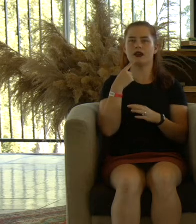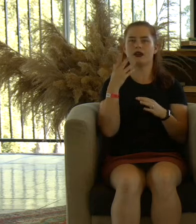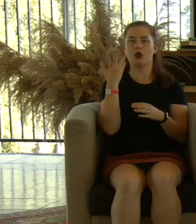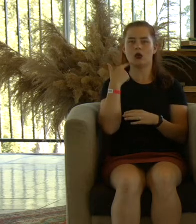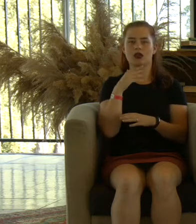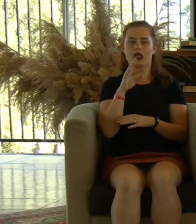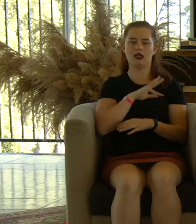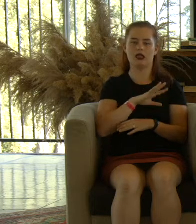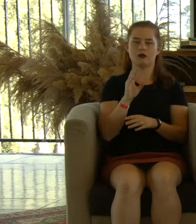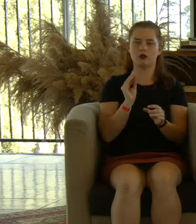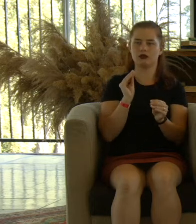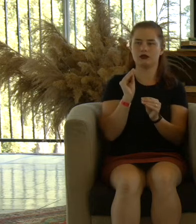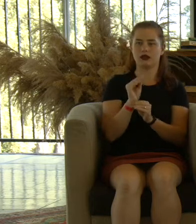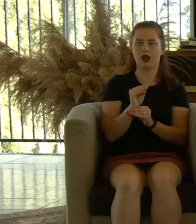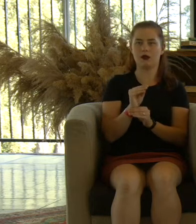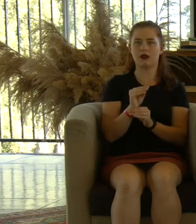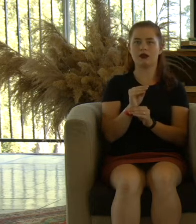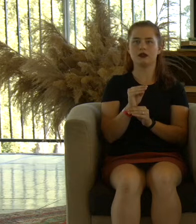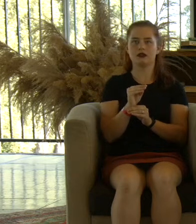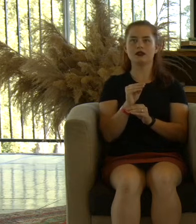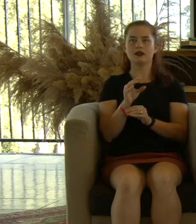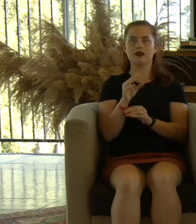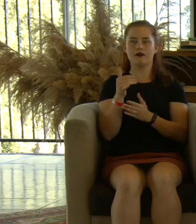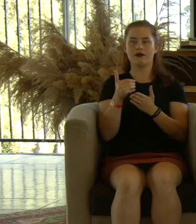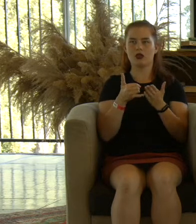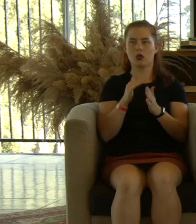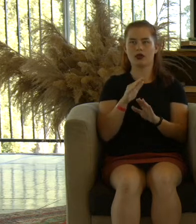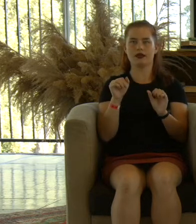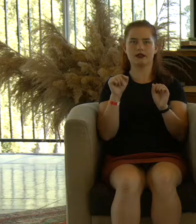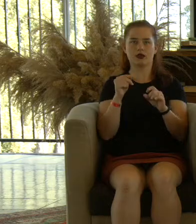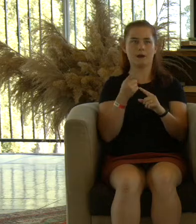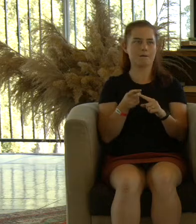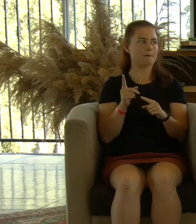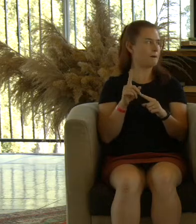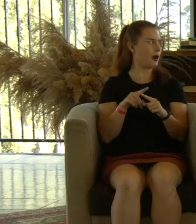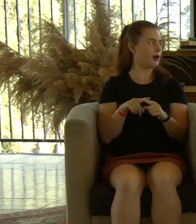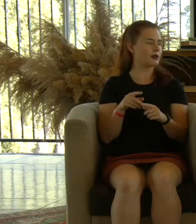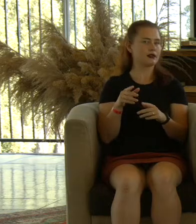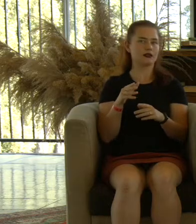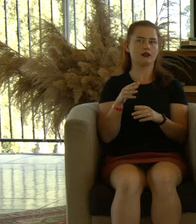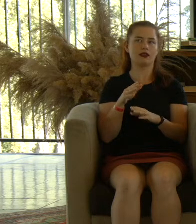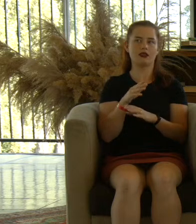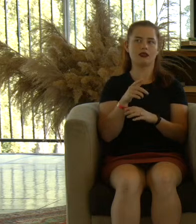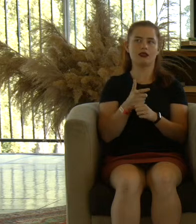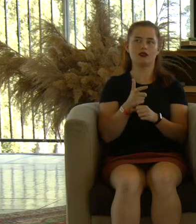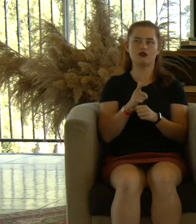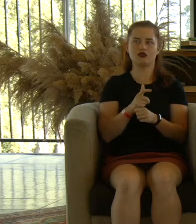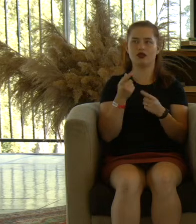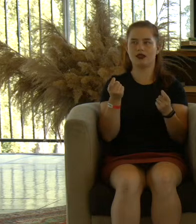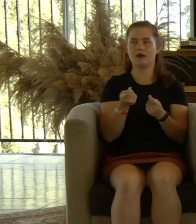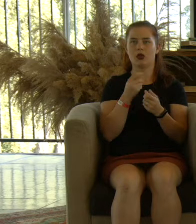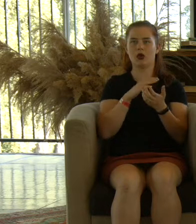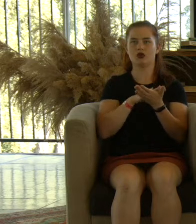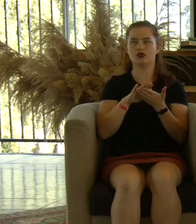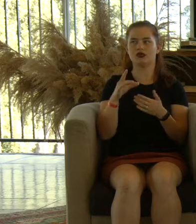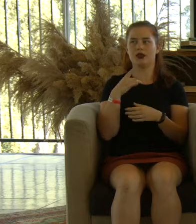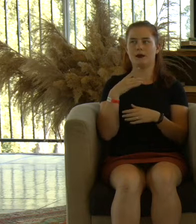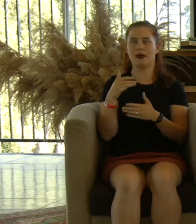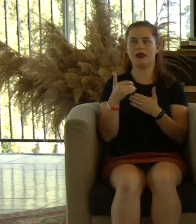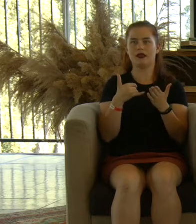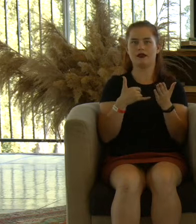используете добавки и минимализируете добавку серы, вино не защищено. Потому, ну, в принципе, немного чистых белых вин натуральных